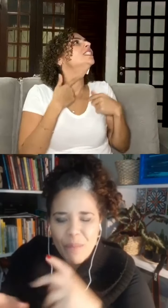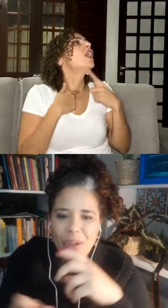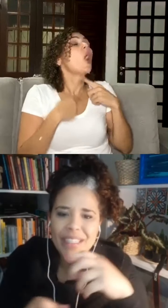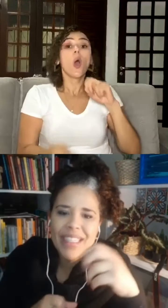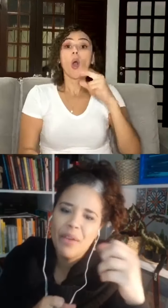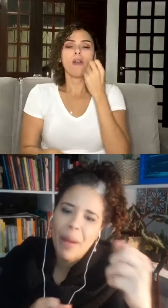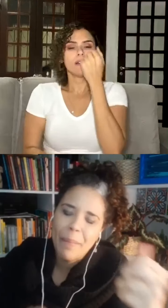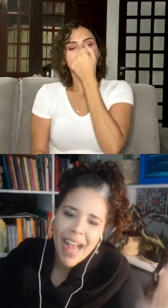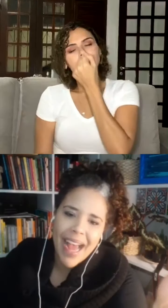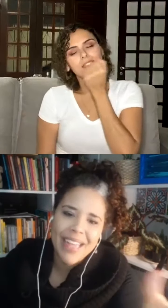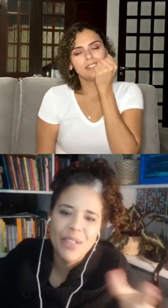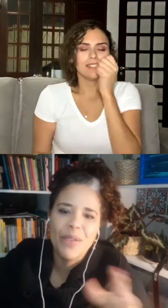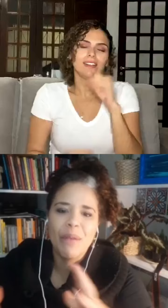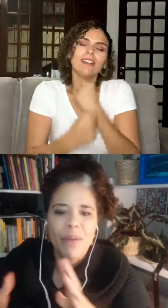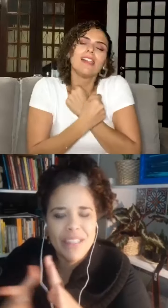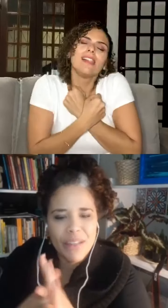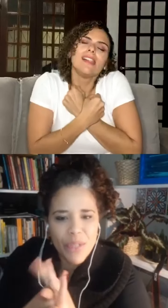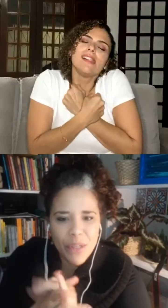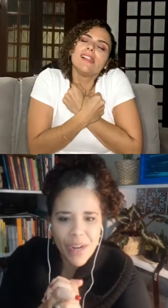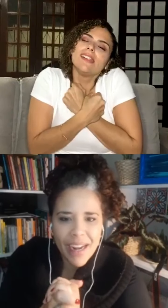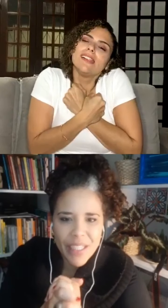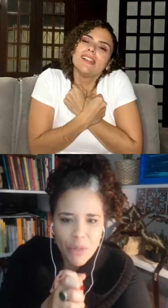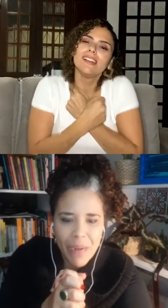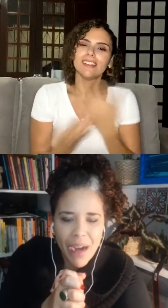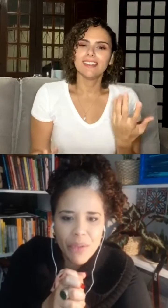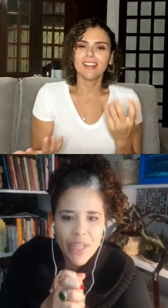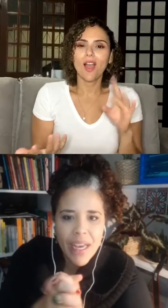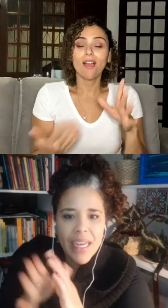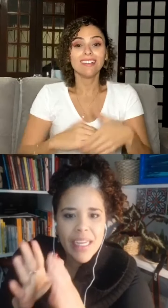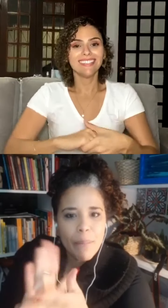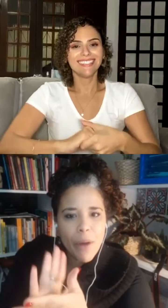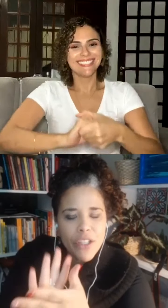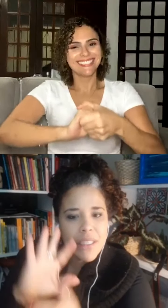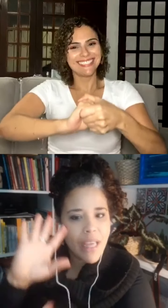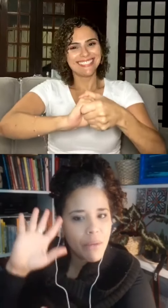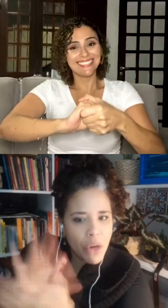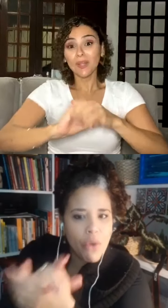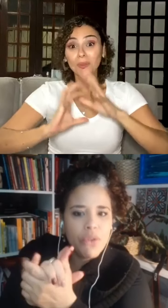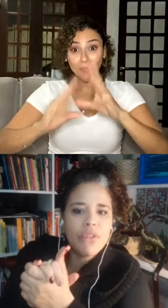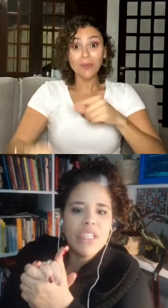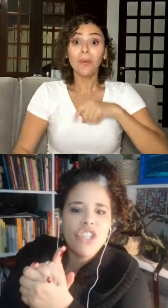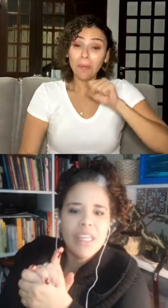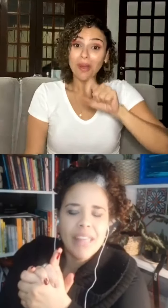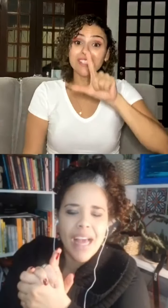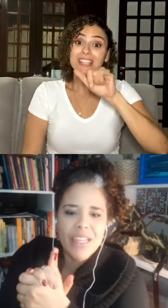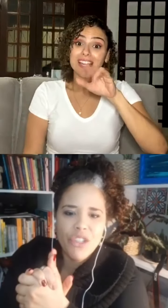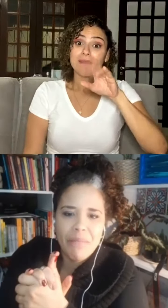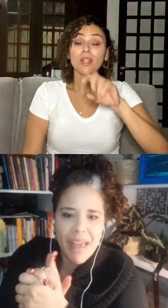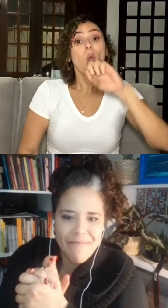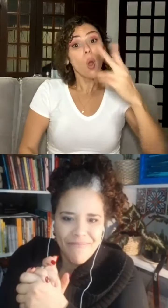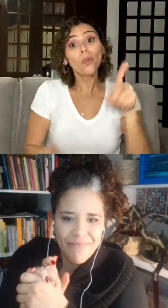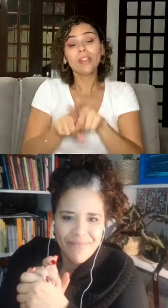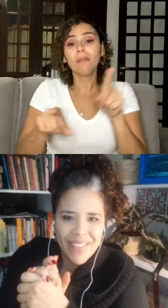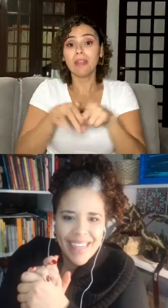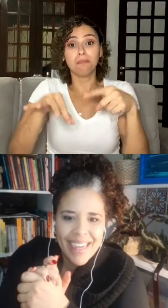pode ser o abraço, que pode ser o segurar as mãos, e que pode ser o encontro das genitálias também.